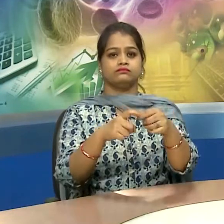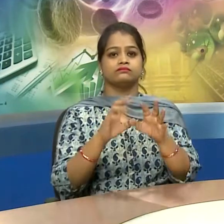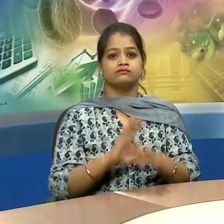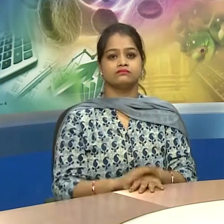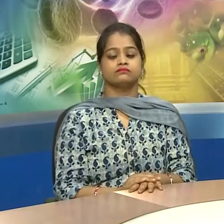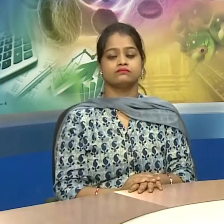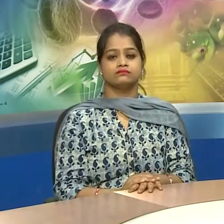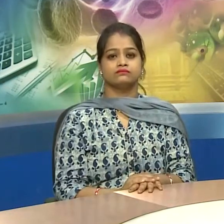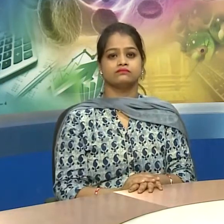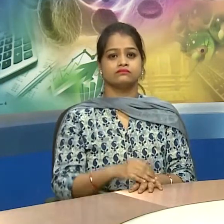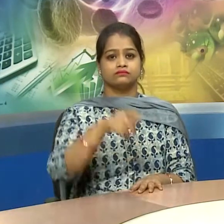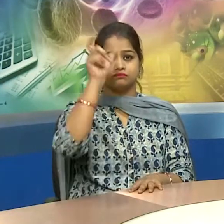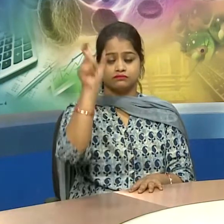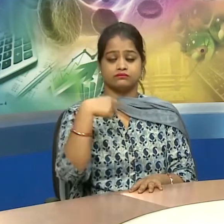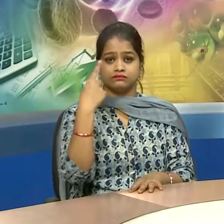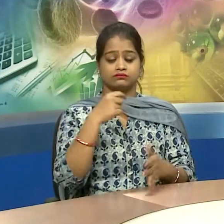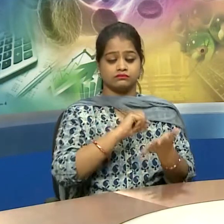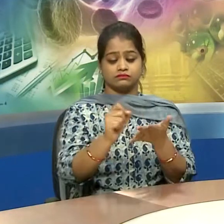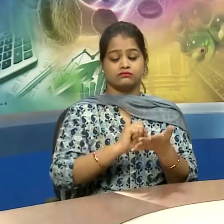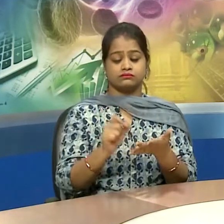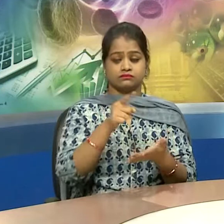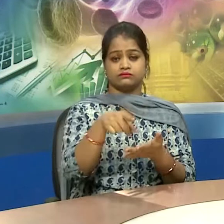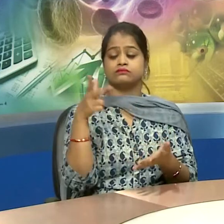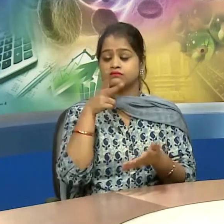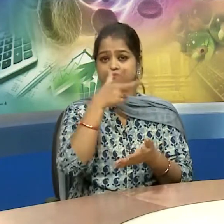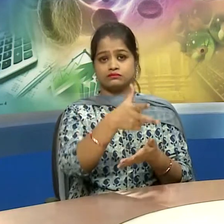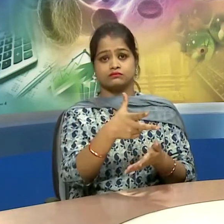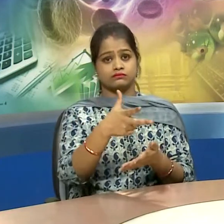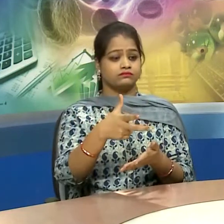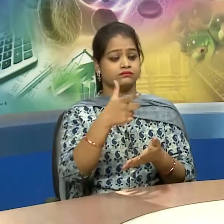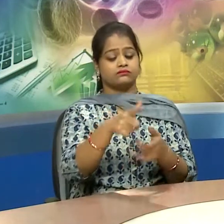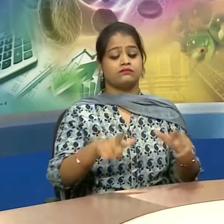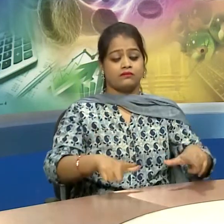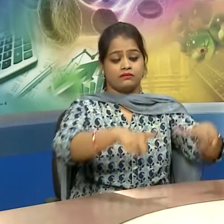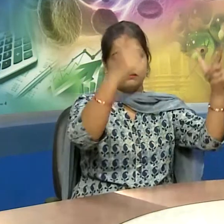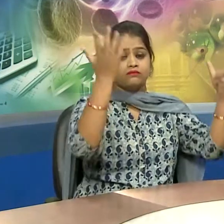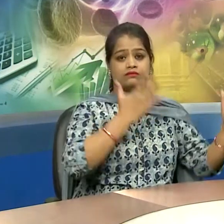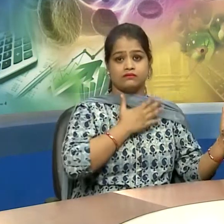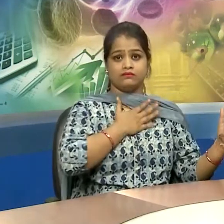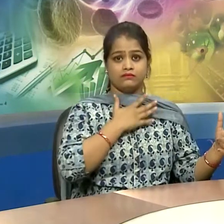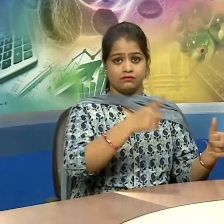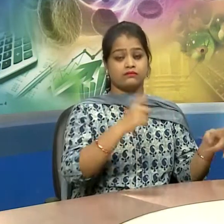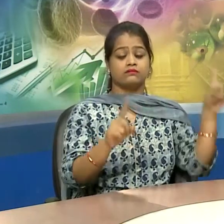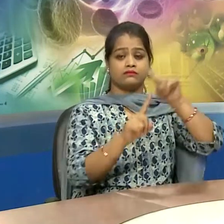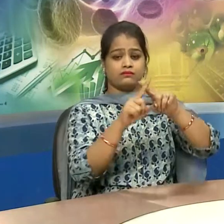लेखक ने एक हरे वृक्ष की और एक ठूंठ की तुलना क्यों की है?